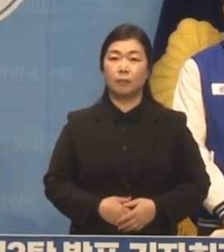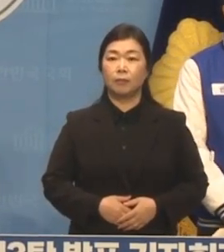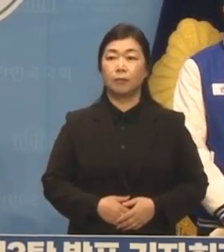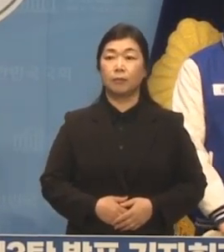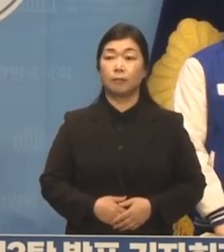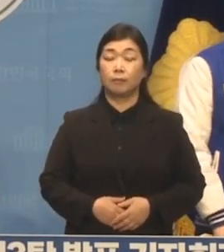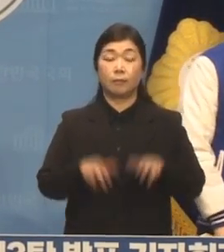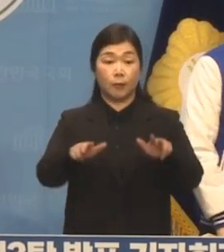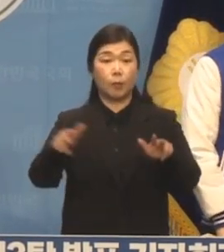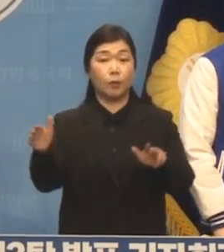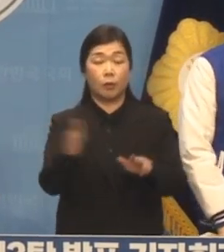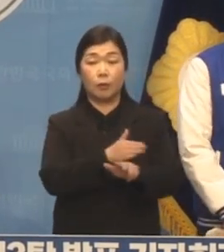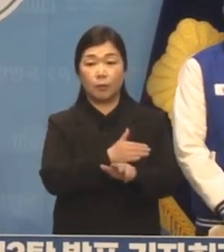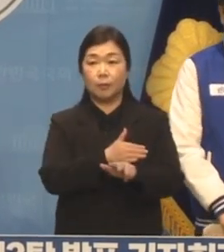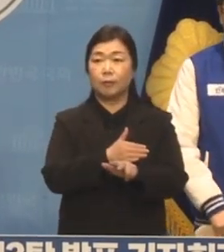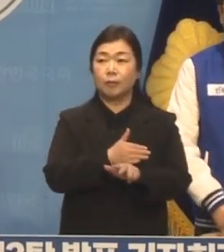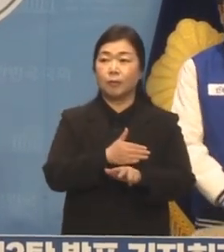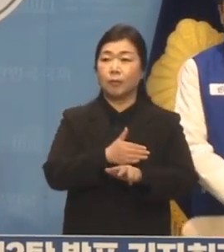네, 그러면 지금부터